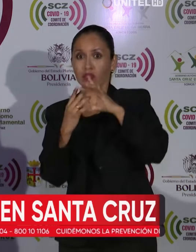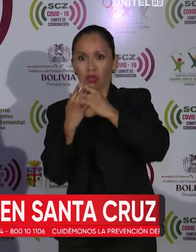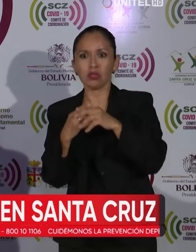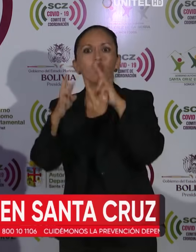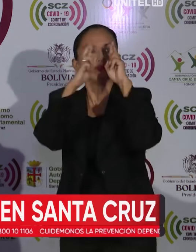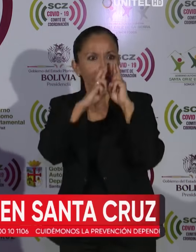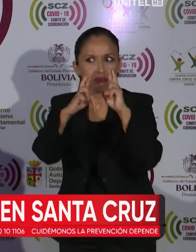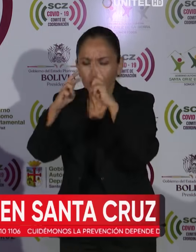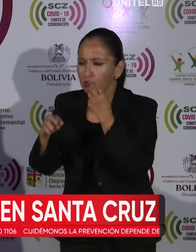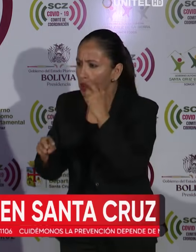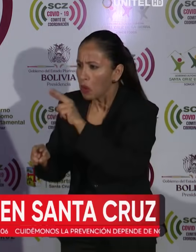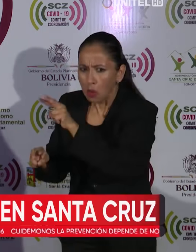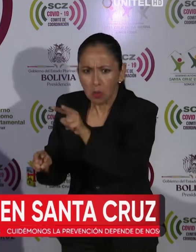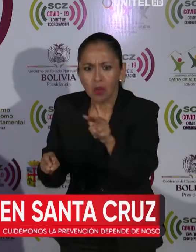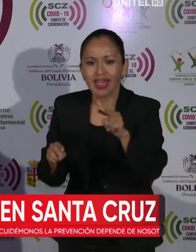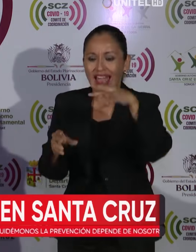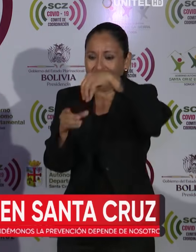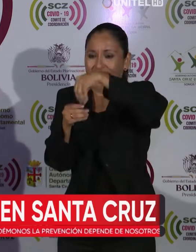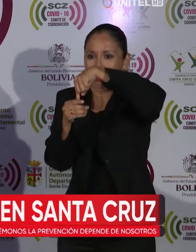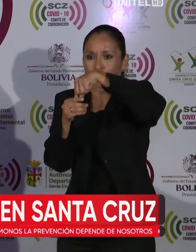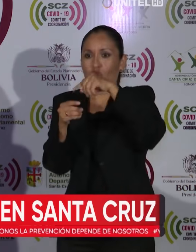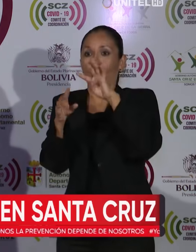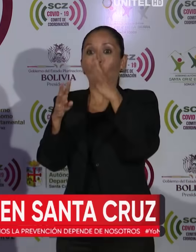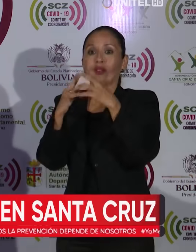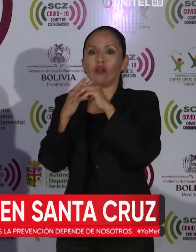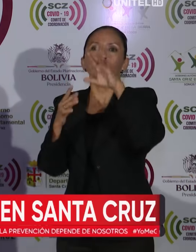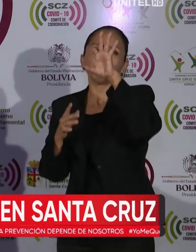la cuarentena, por lo menos en más del